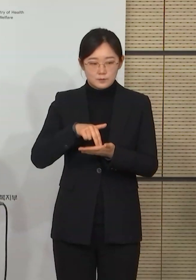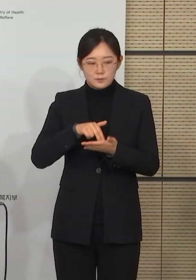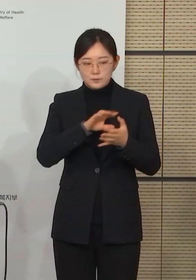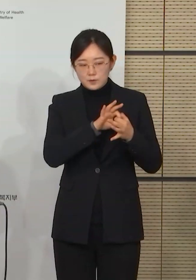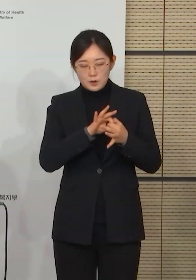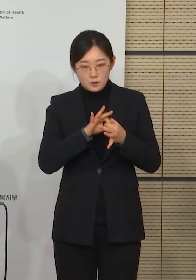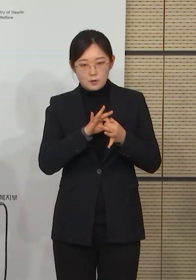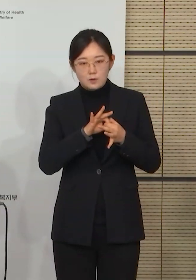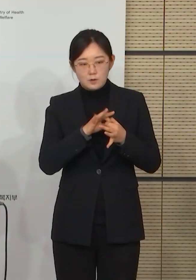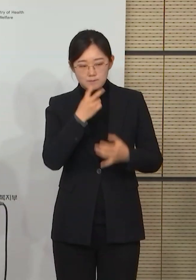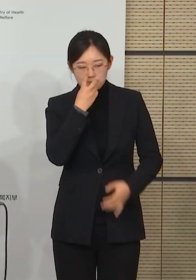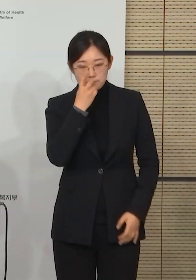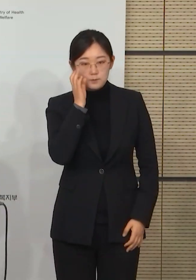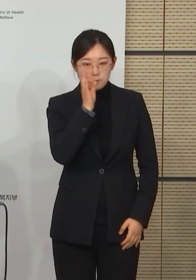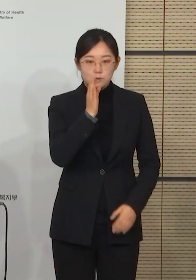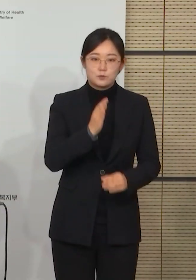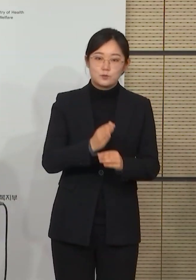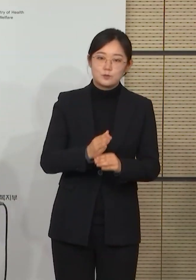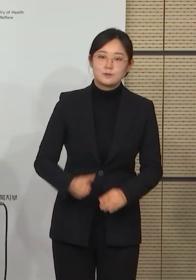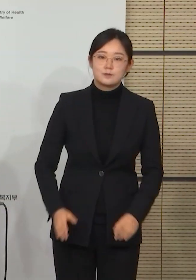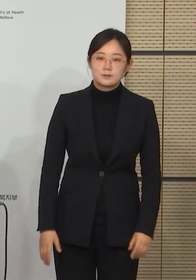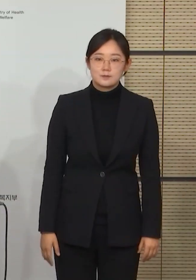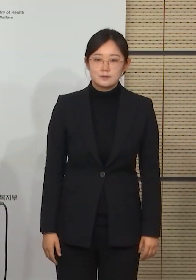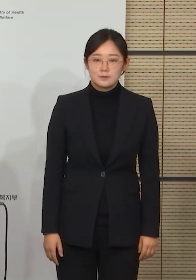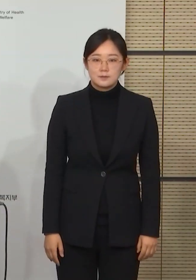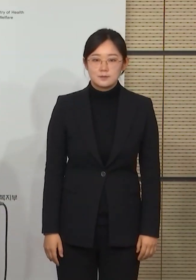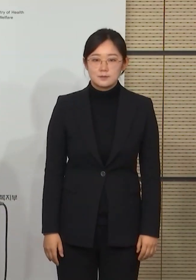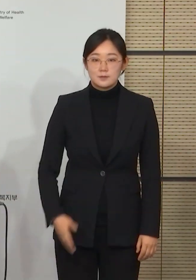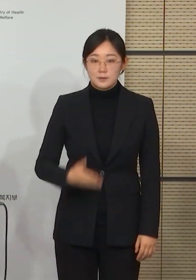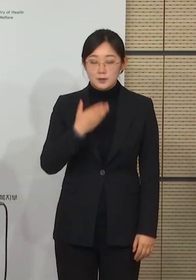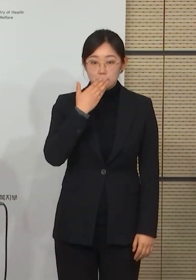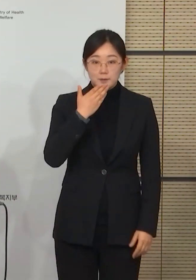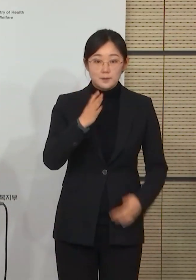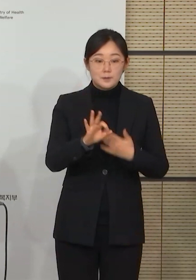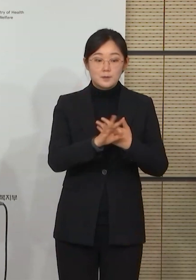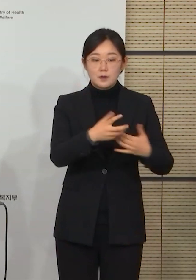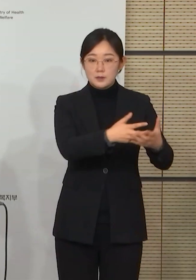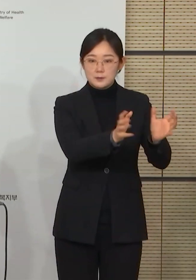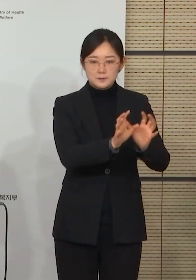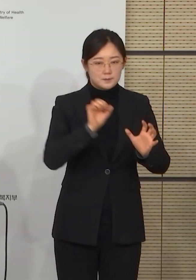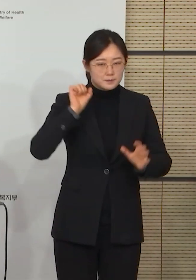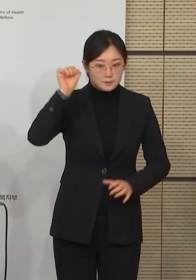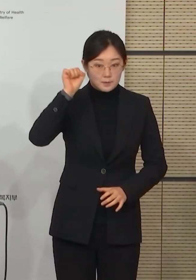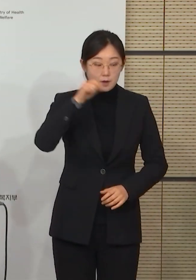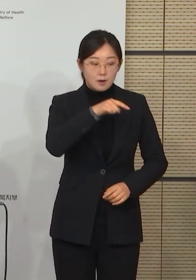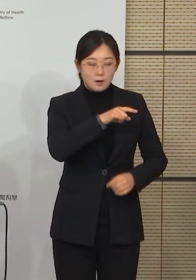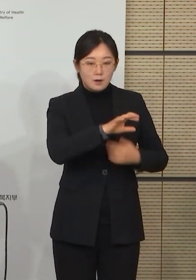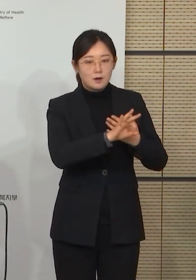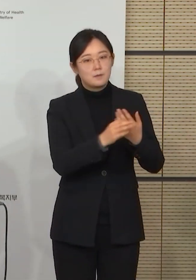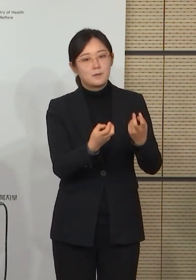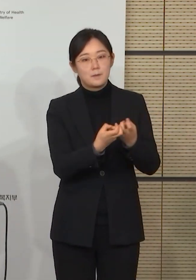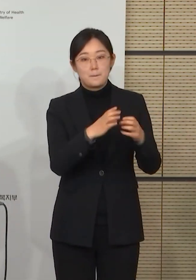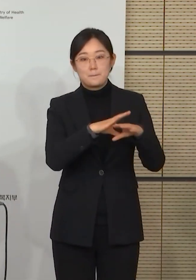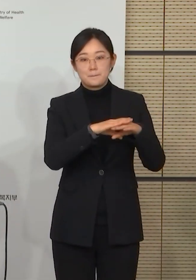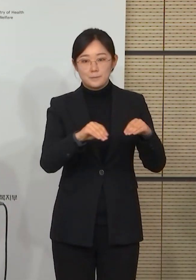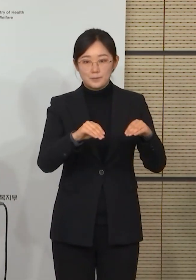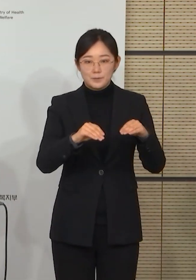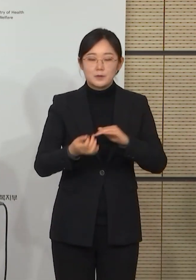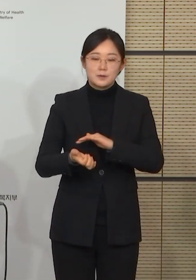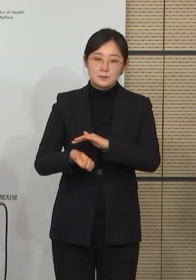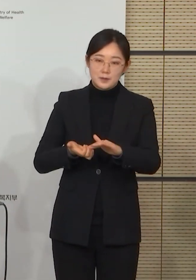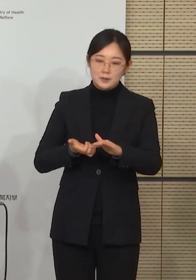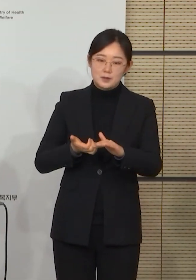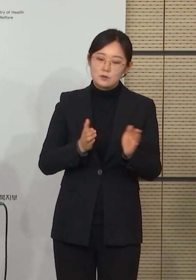계속 주시를 하겠습니다. 그리고 가능한 모든 집단행동의 방법에 대해서 저희는